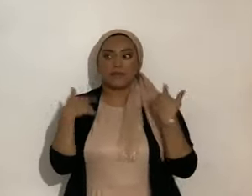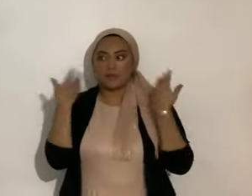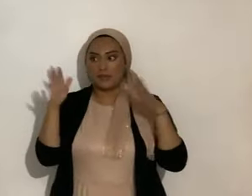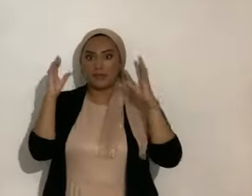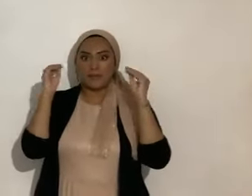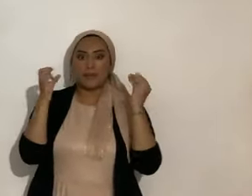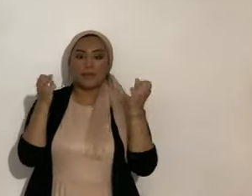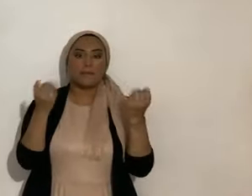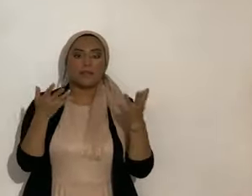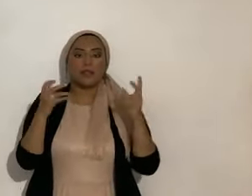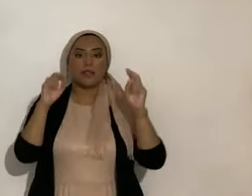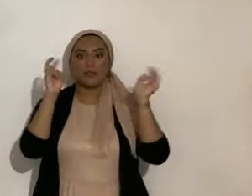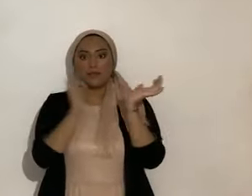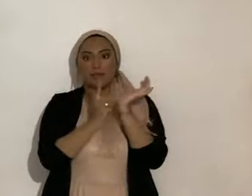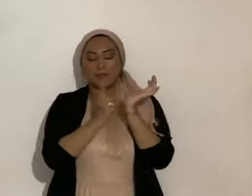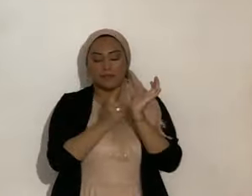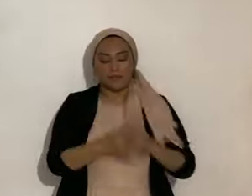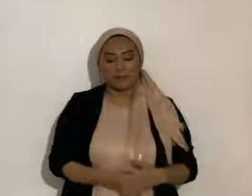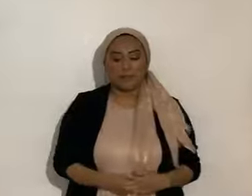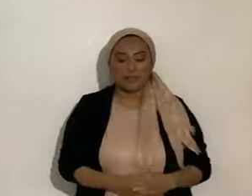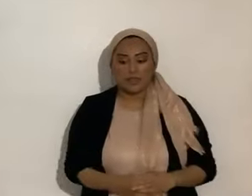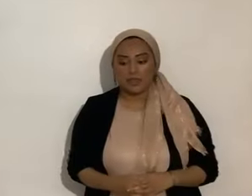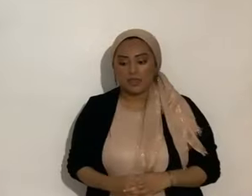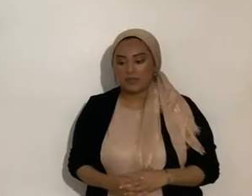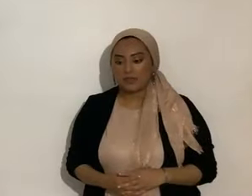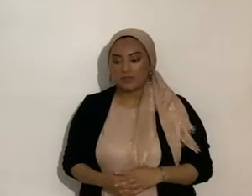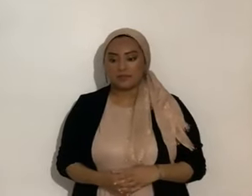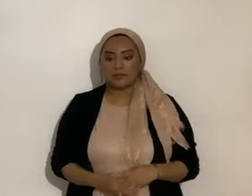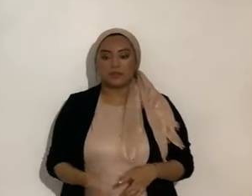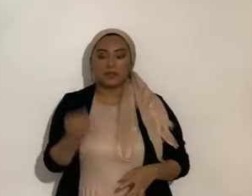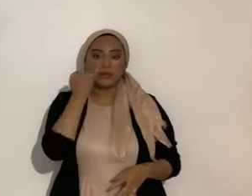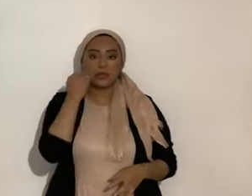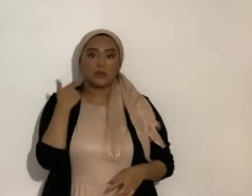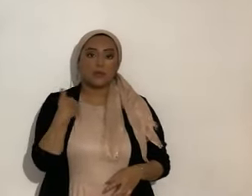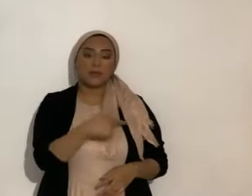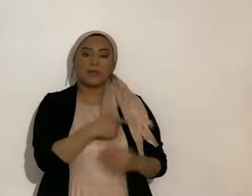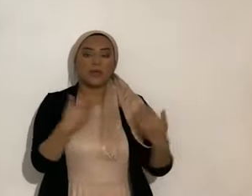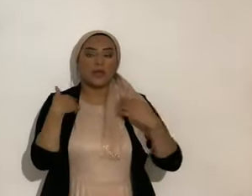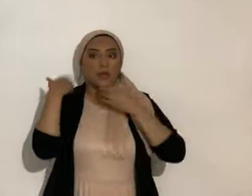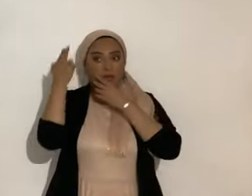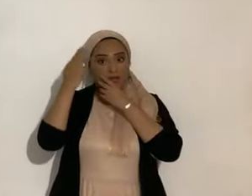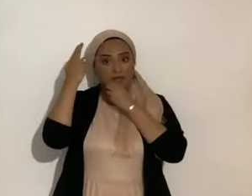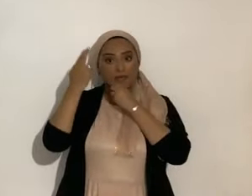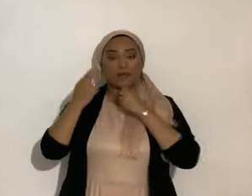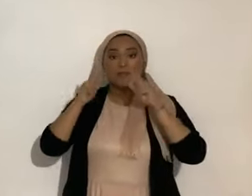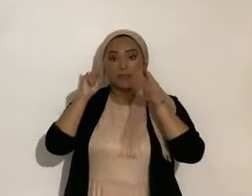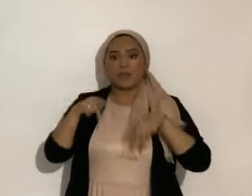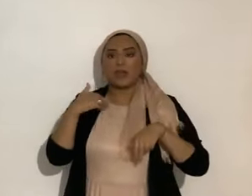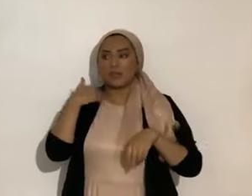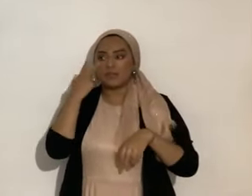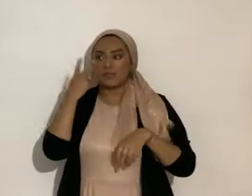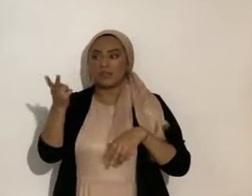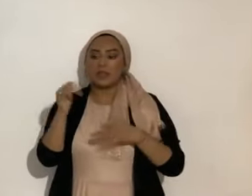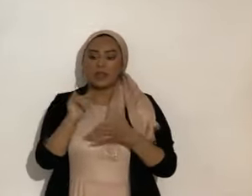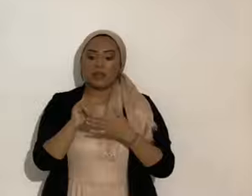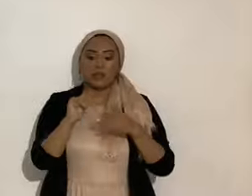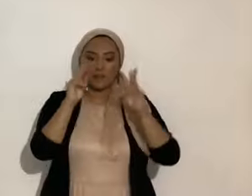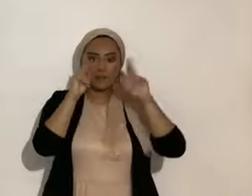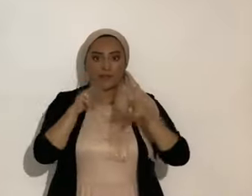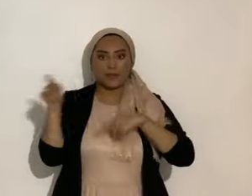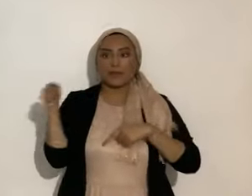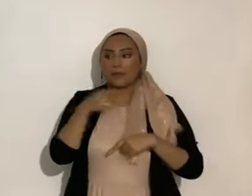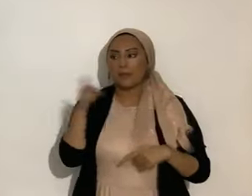ministrado en varios temas médicos y demás. Entonces, si estamos en razón, una persona, yo he visto esto en personas